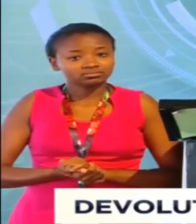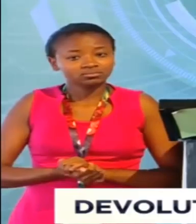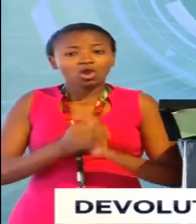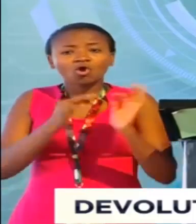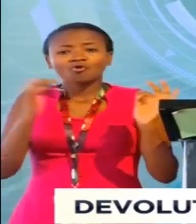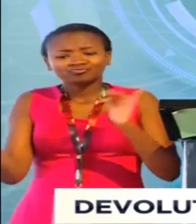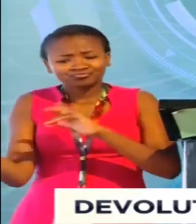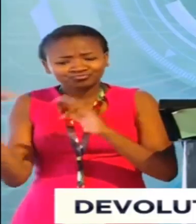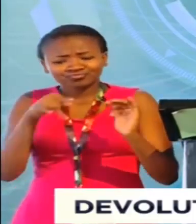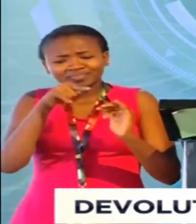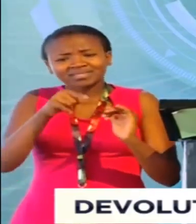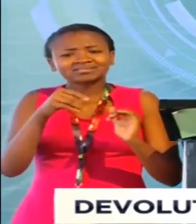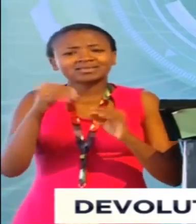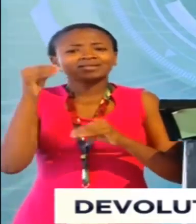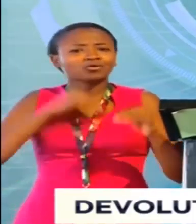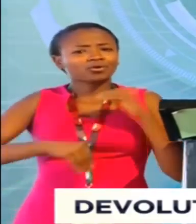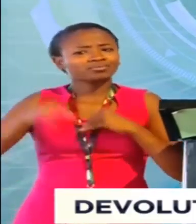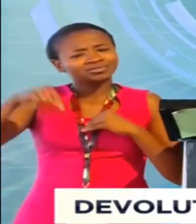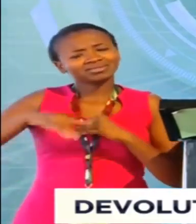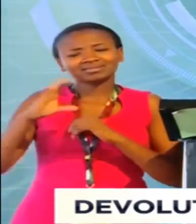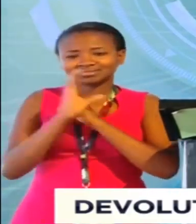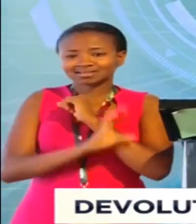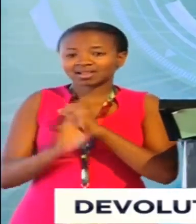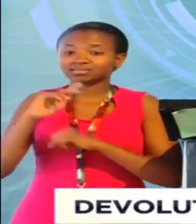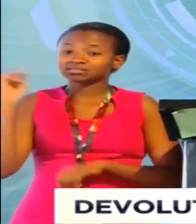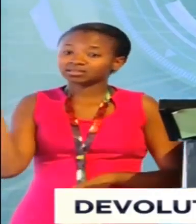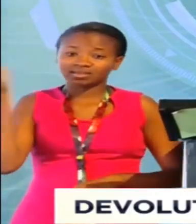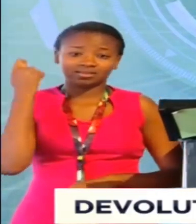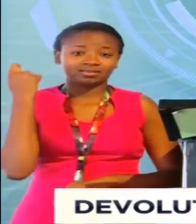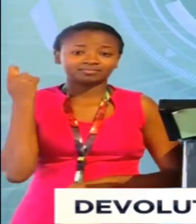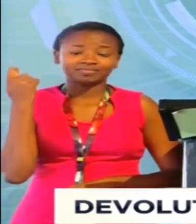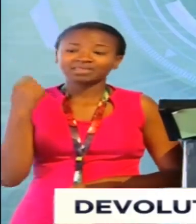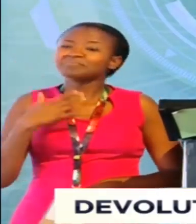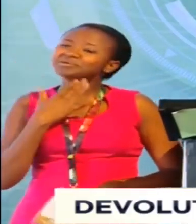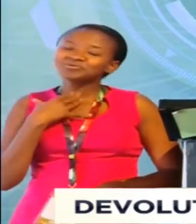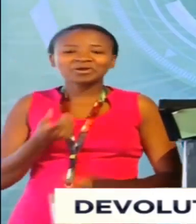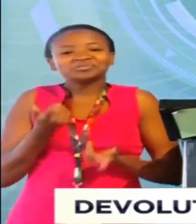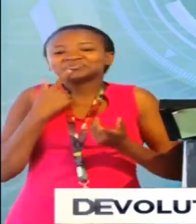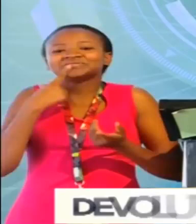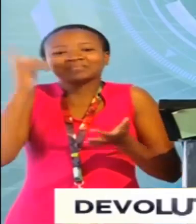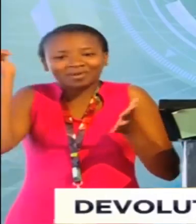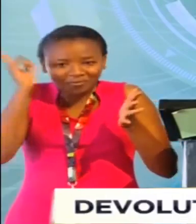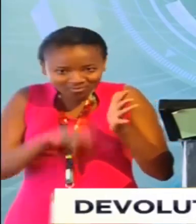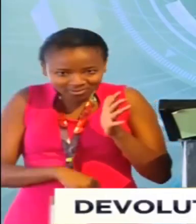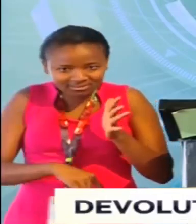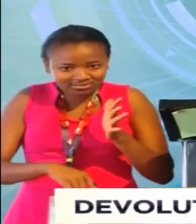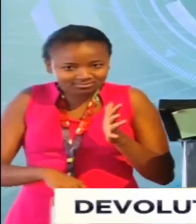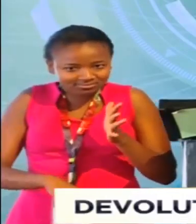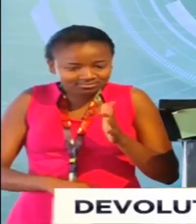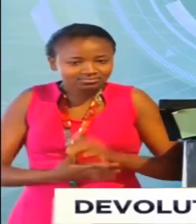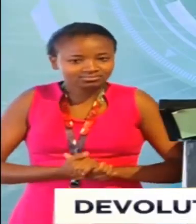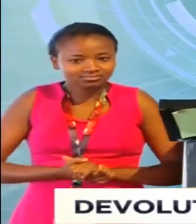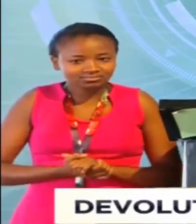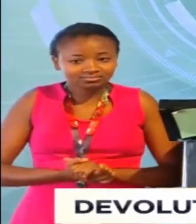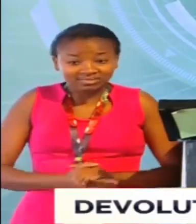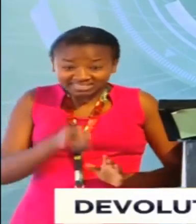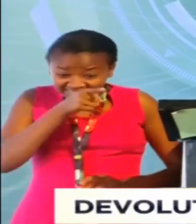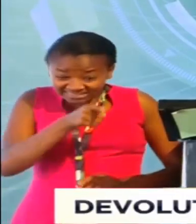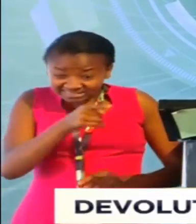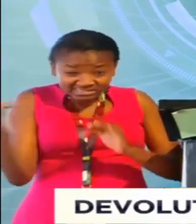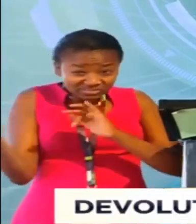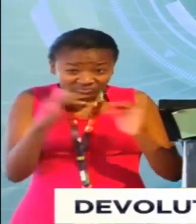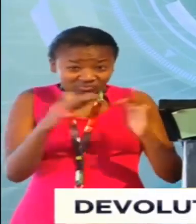na corruption katika taifa letu la Kenya. Na mimi nataka niseme hivi. Hii